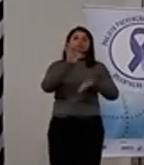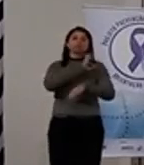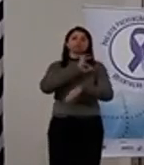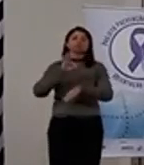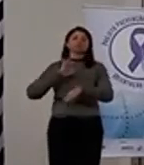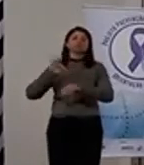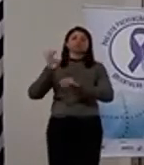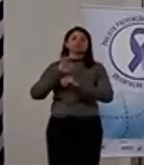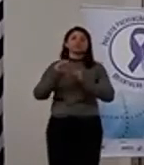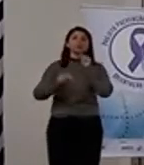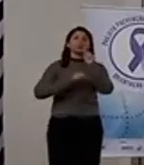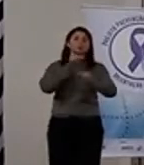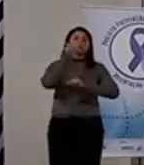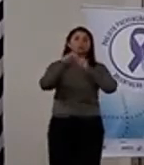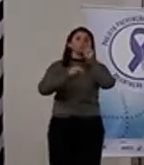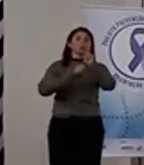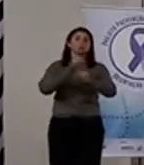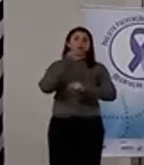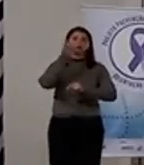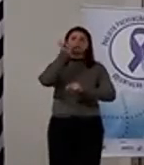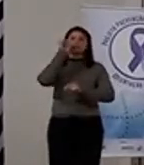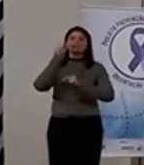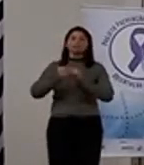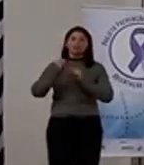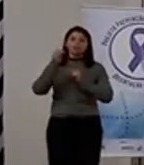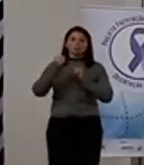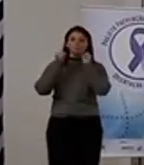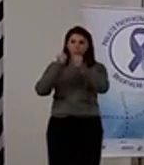leite. Poderia ser a mesma doença?